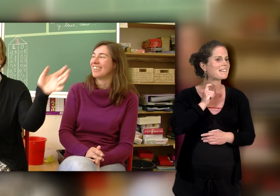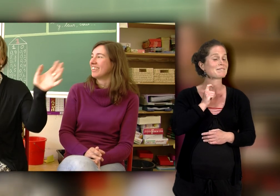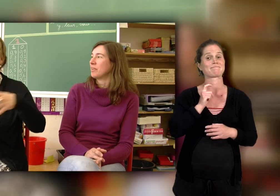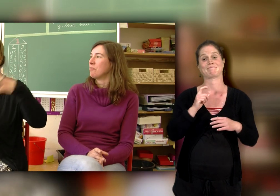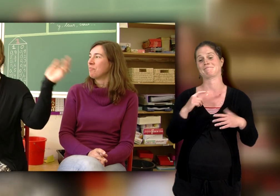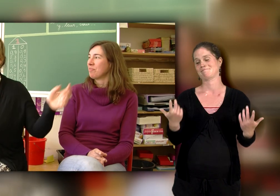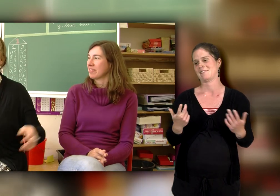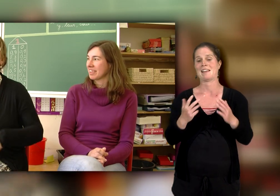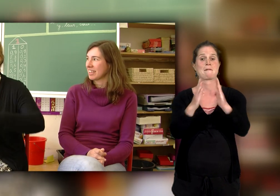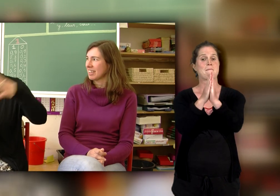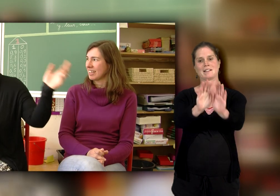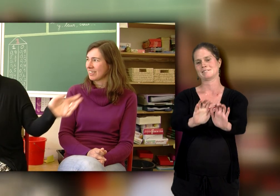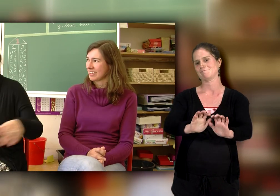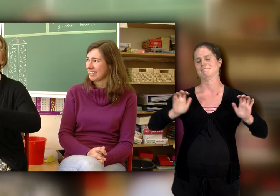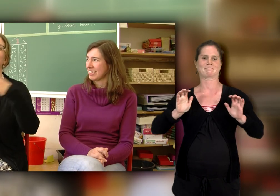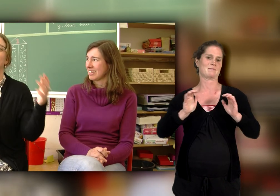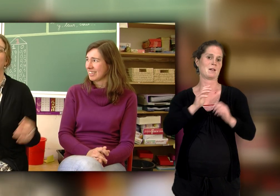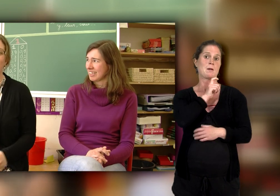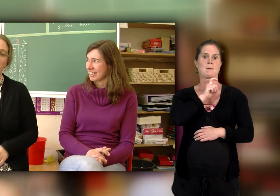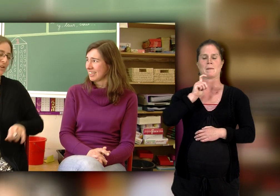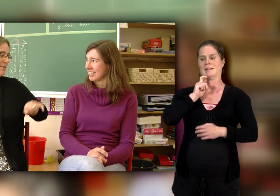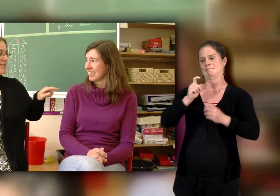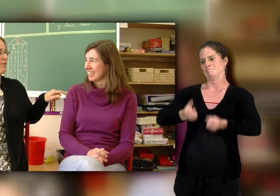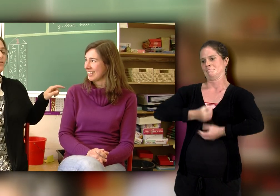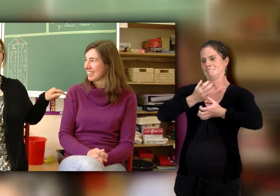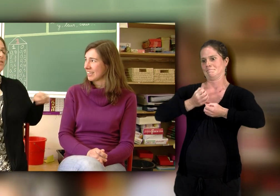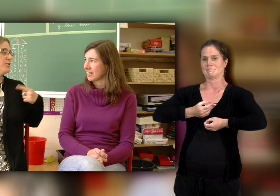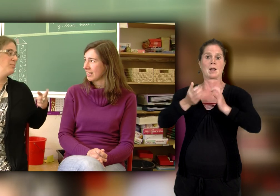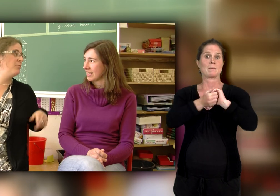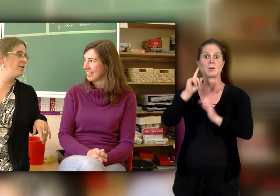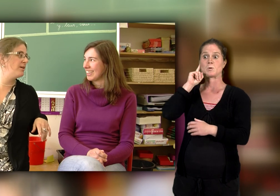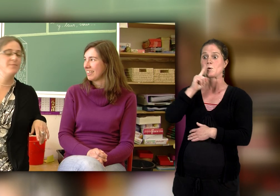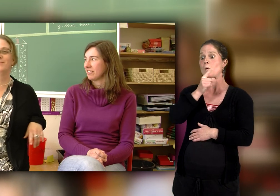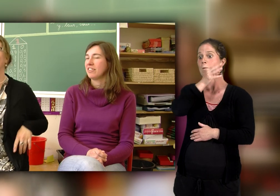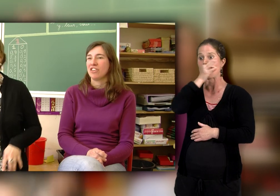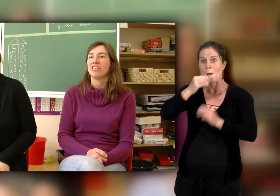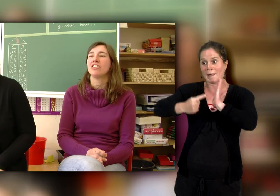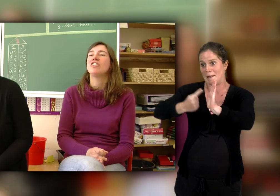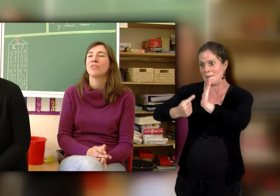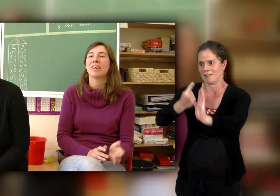La messe qui fait nos amis sourds muets et à la fin de la messe j'ai lui fait. Je suis pas muet.